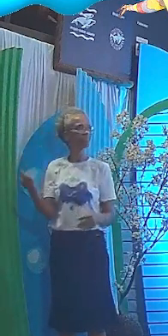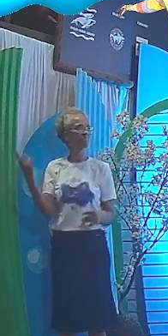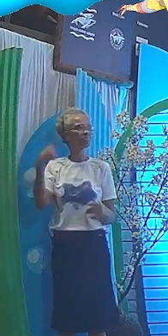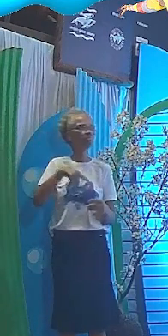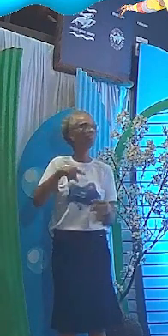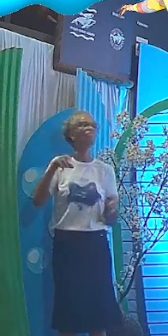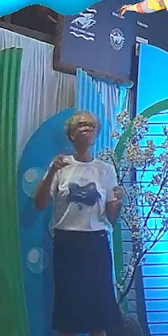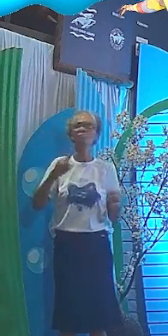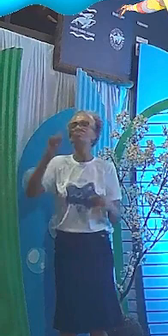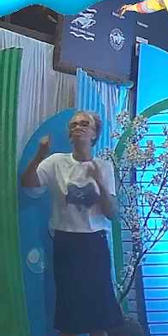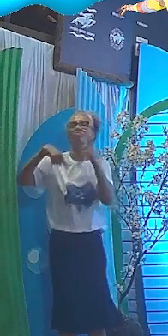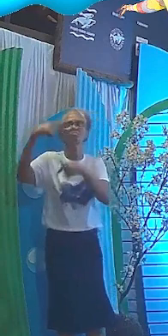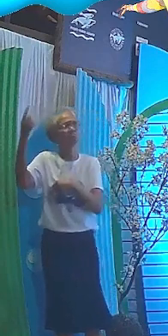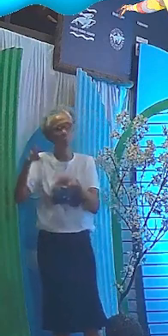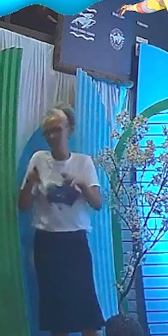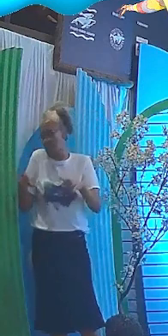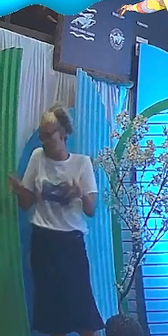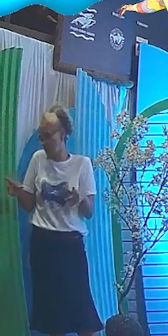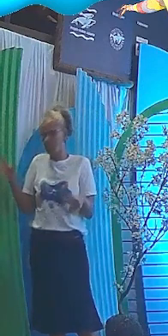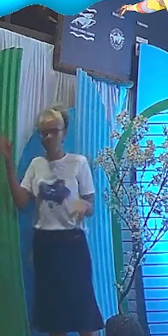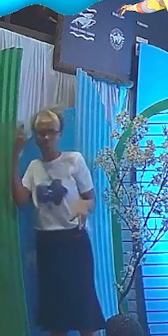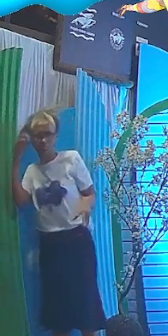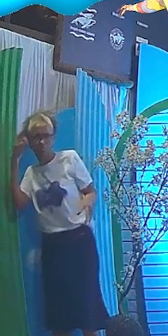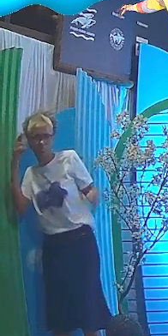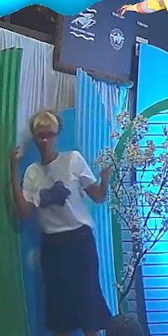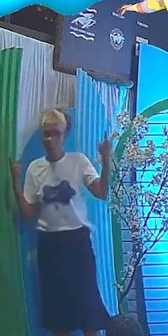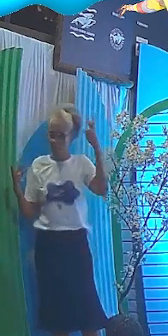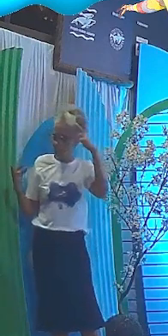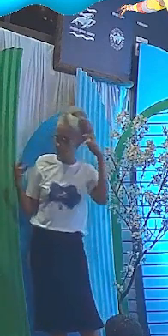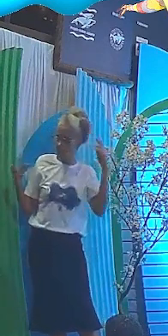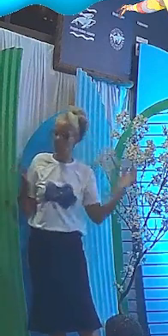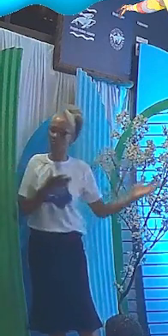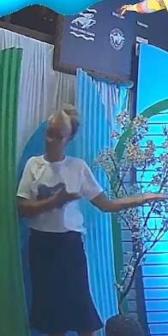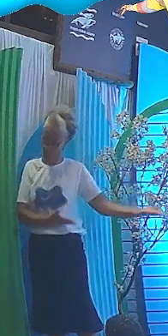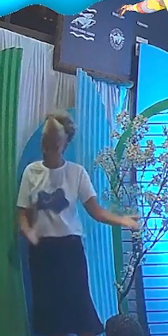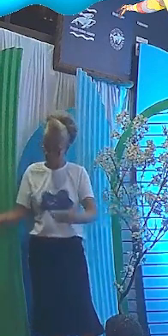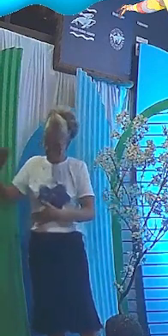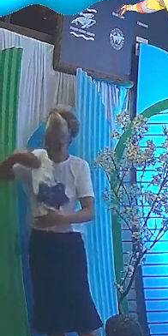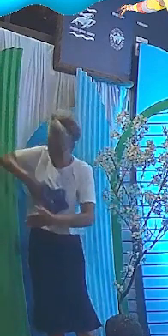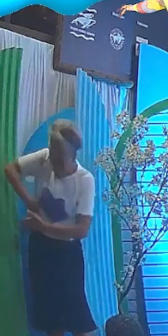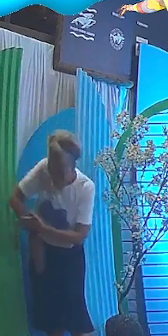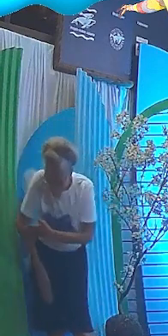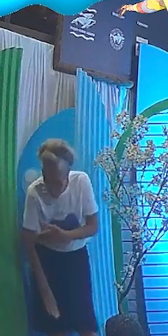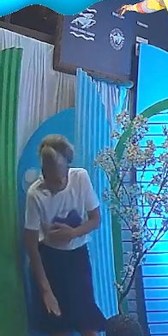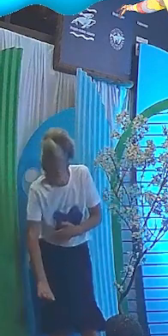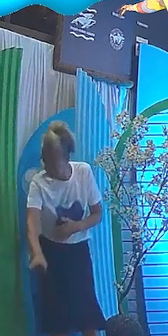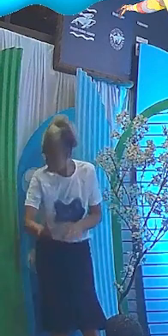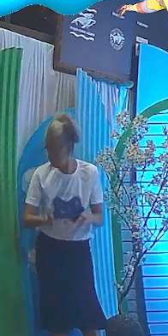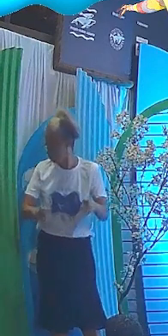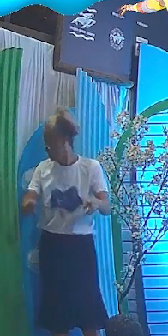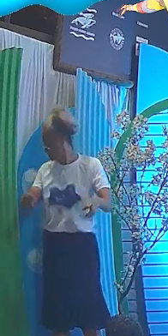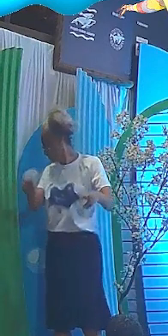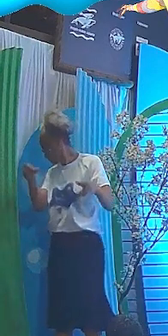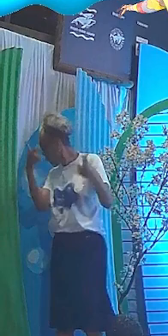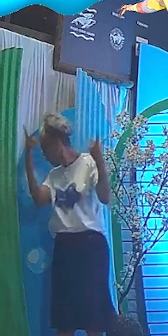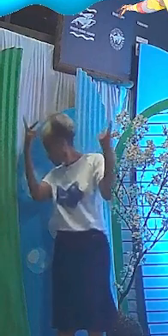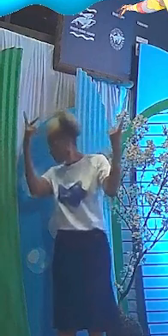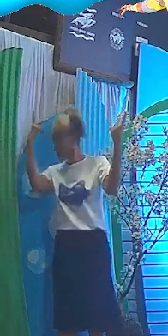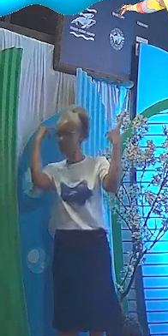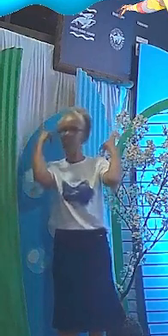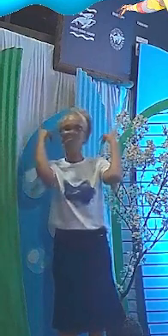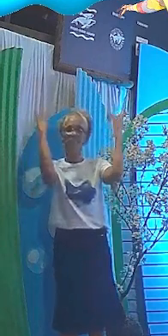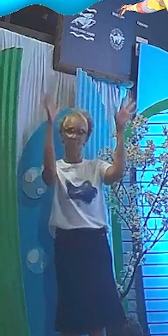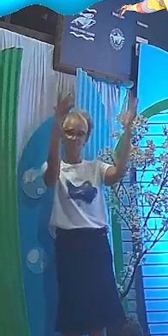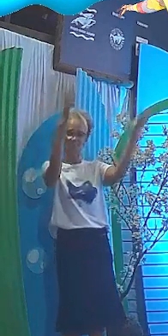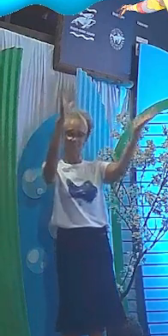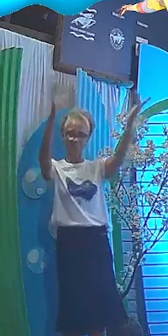outro jeito, no outro é de outro jeito. E por isso que eu convido vocês a dar esse mergulho de diversidade lá no multiverso. Muito obrigado.